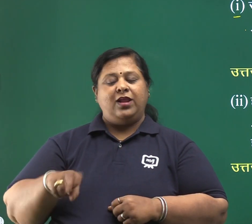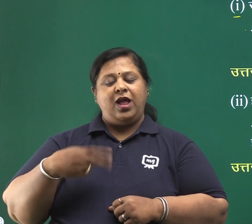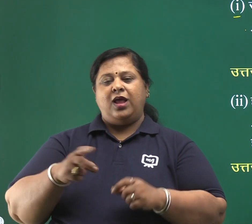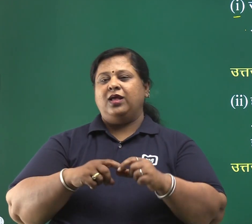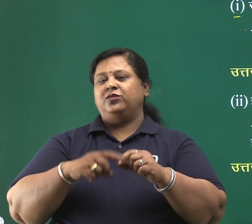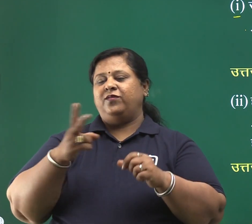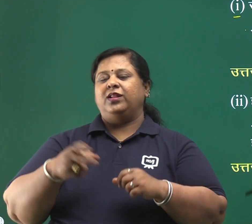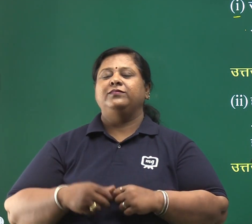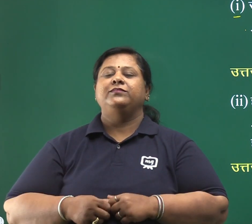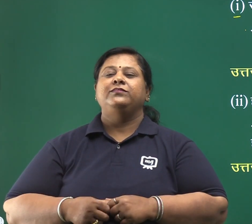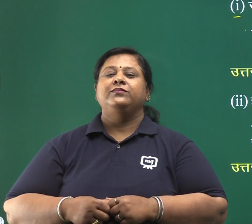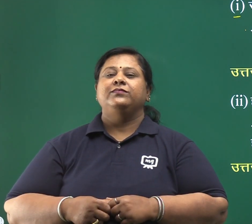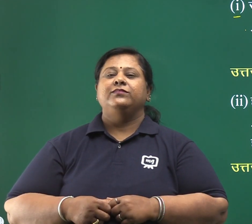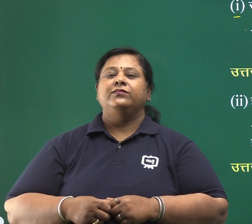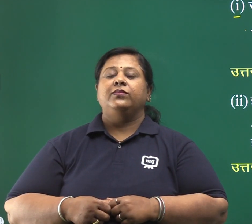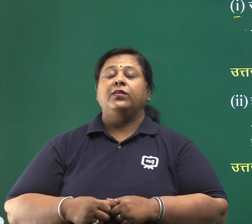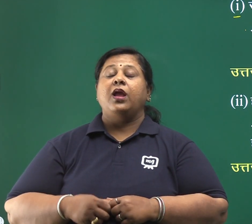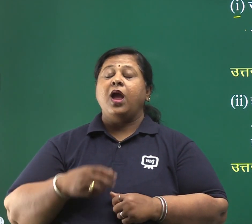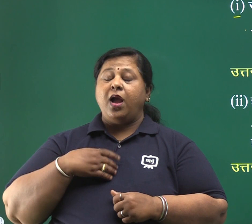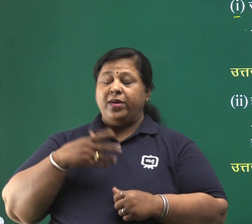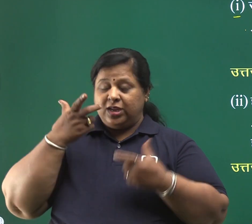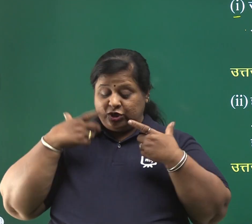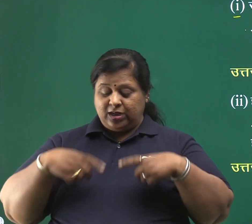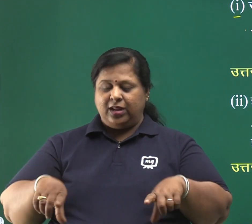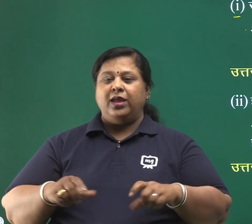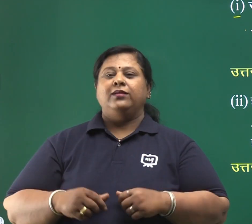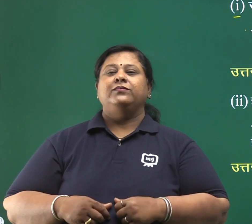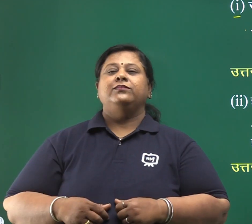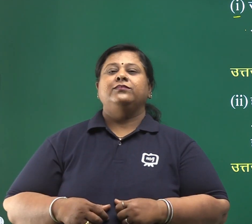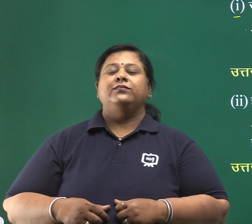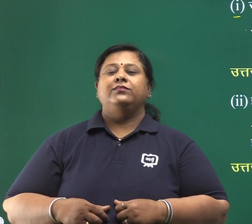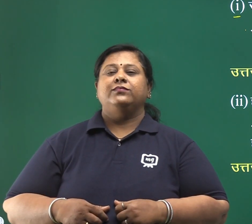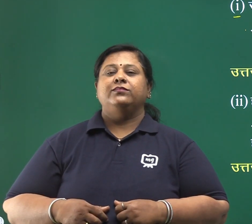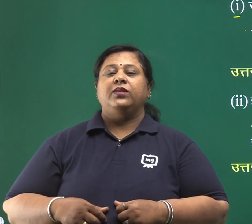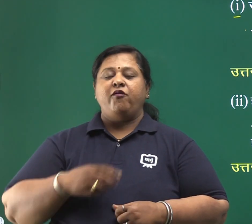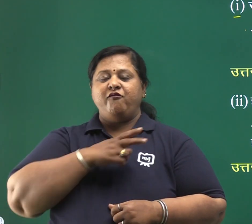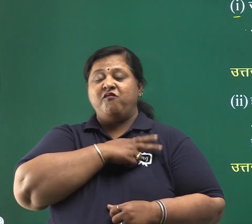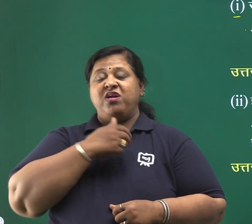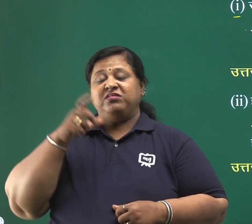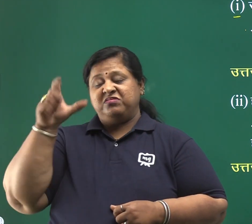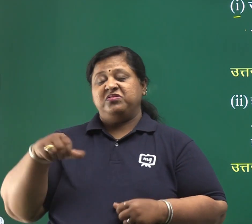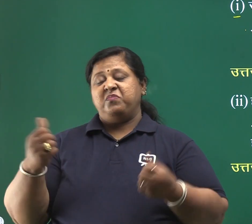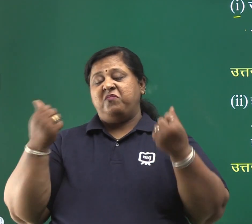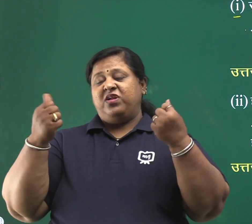अगला सवाल, हमारे शरीर के वीर सिपाही